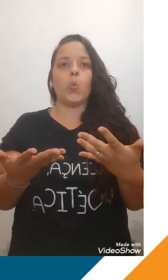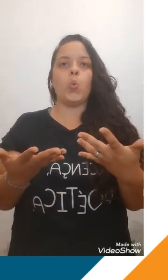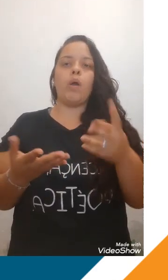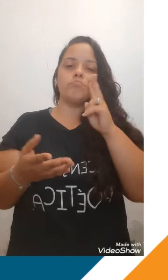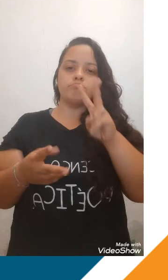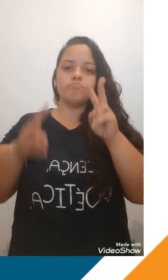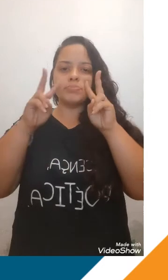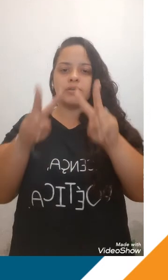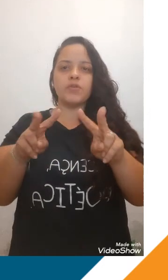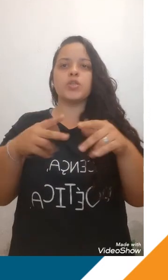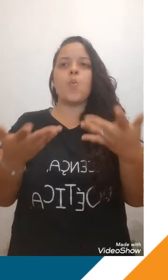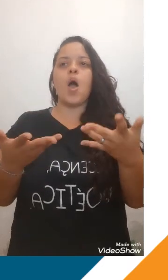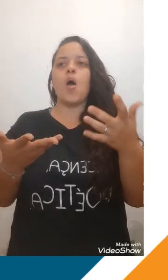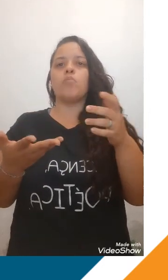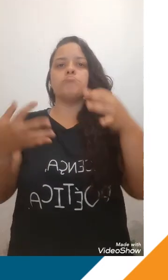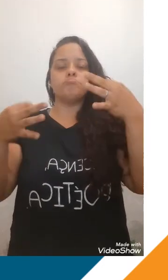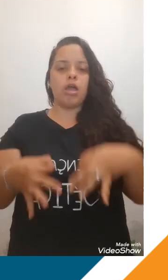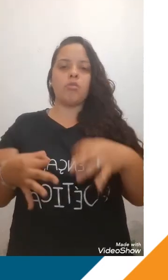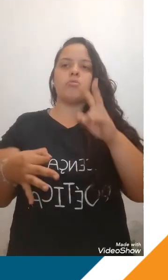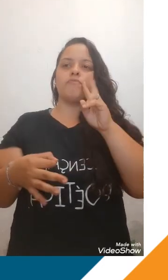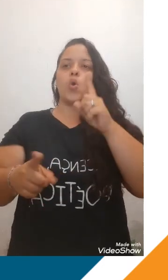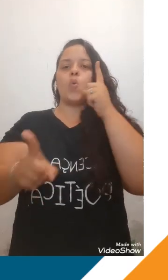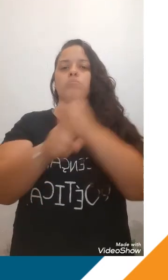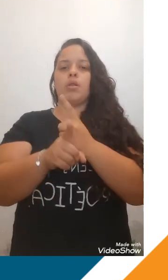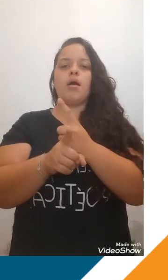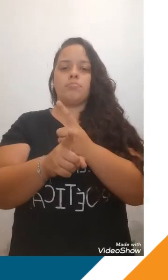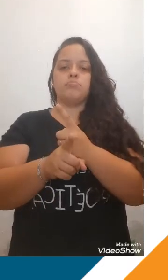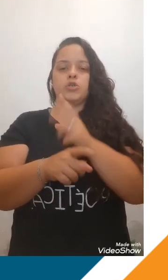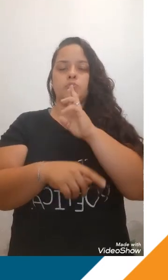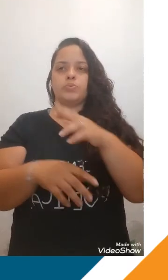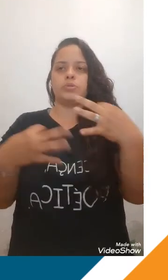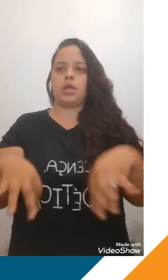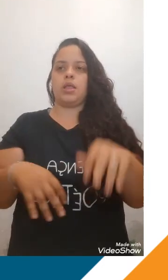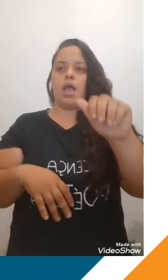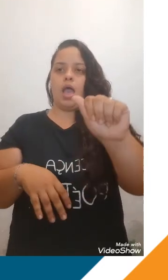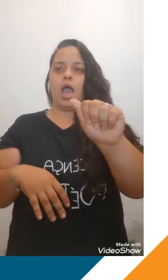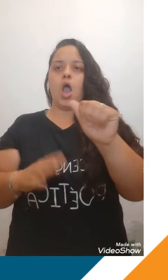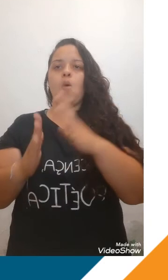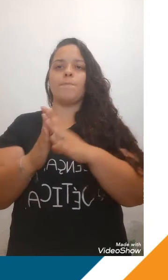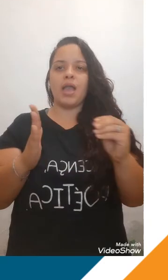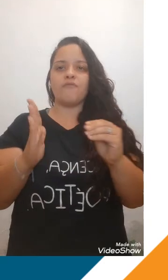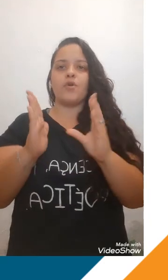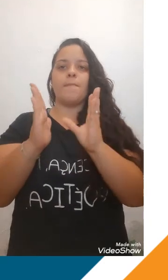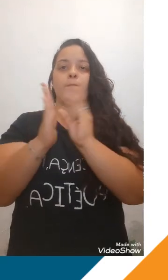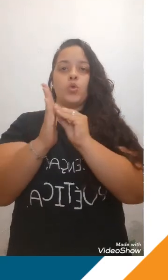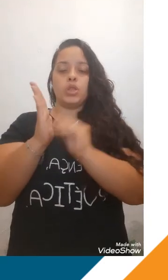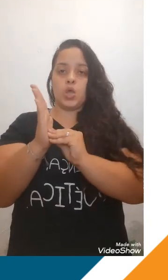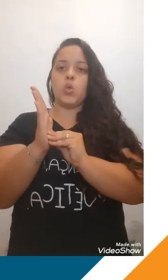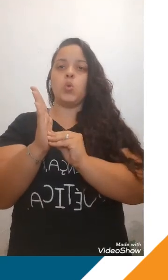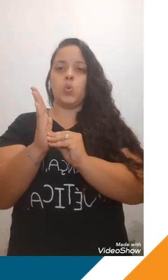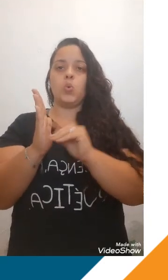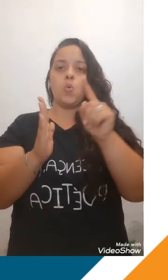observando o que elas afirmam, a gente vai encontrar a alternativa correta. Letra A. Copiava o modelo haitiano de emancipação